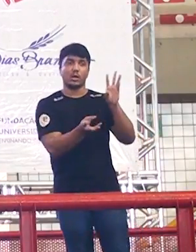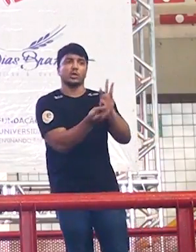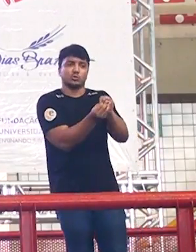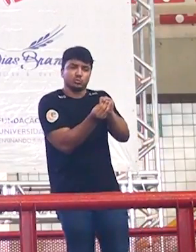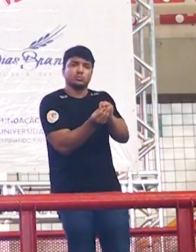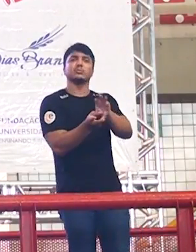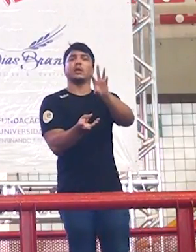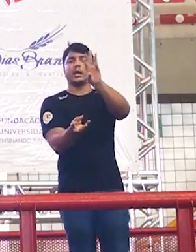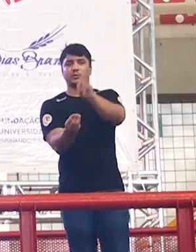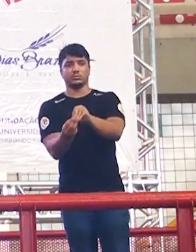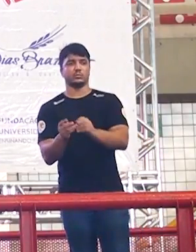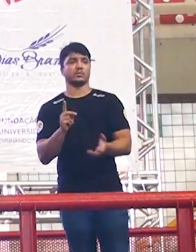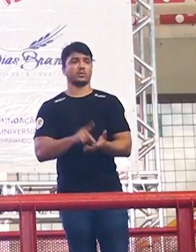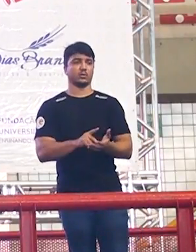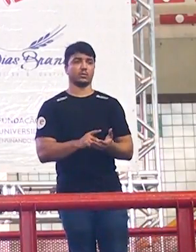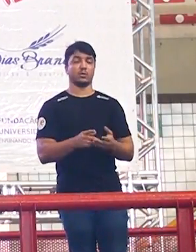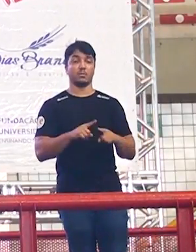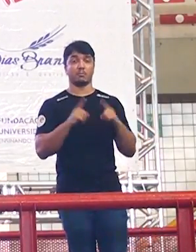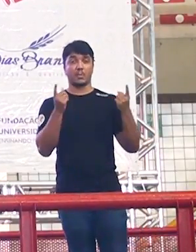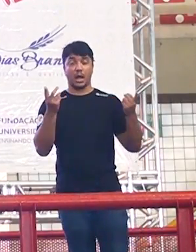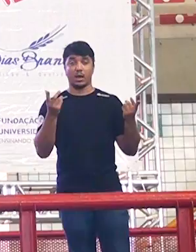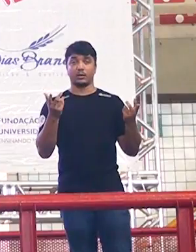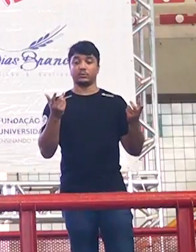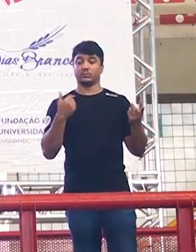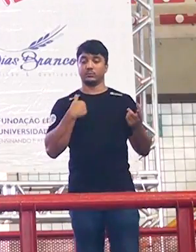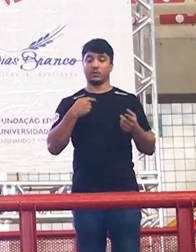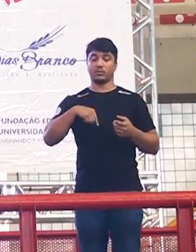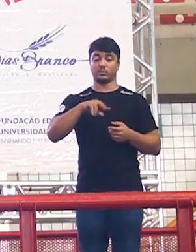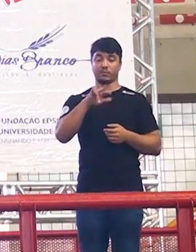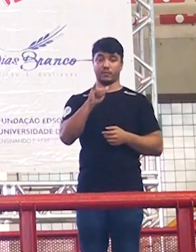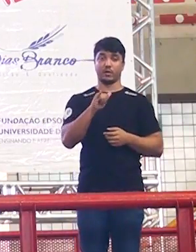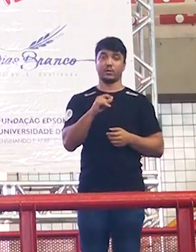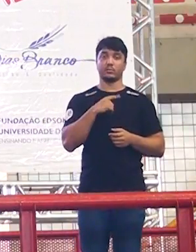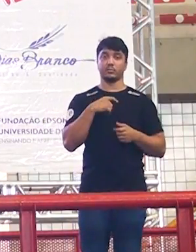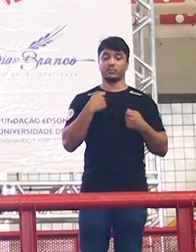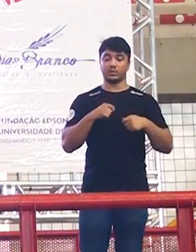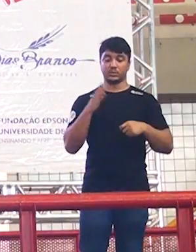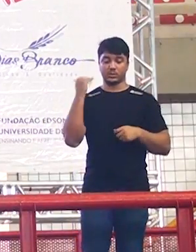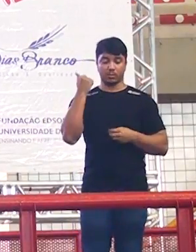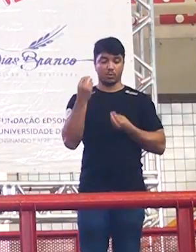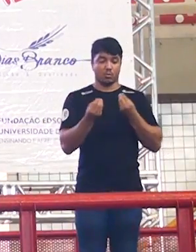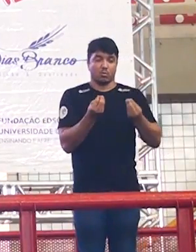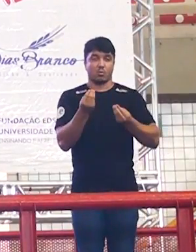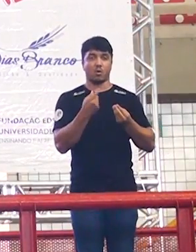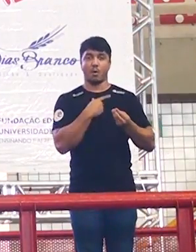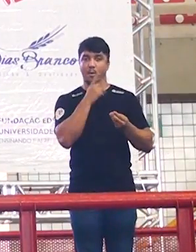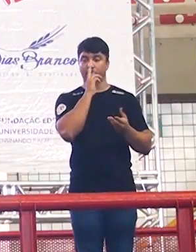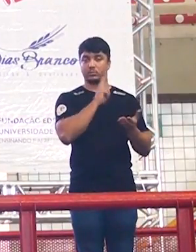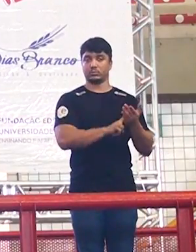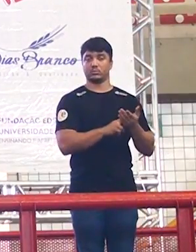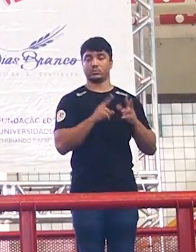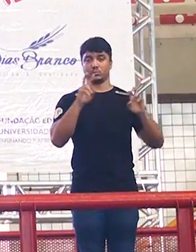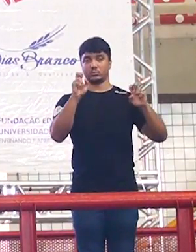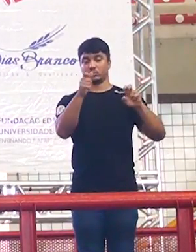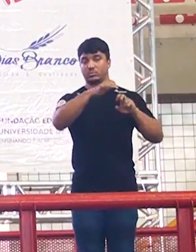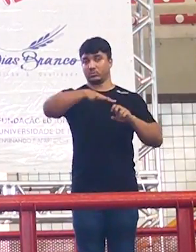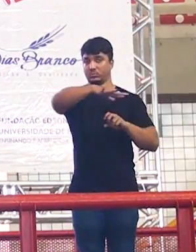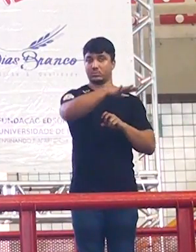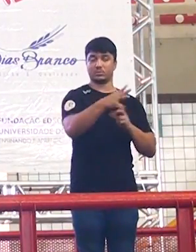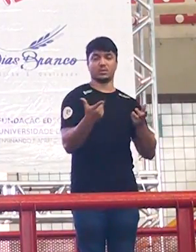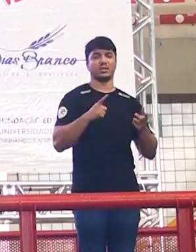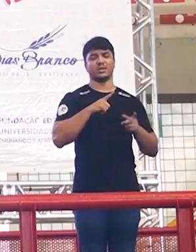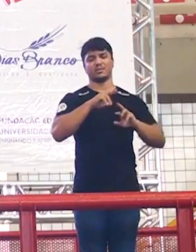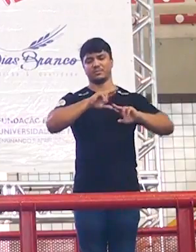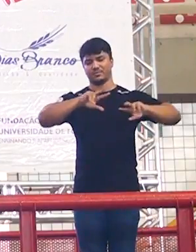muito resumido. Mas assim, é o que você basicamente precisa saber para resolver questões desse assunto. E tem